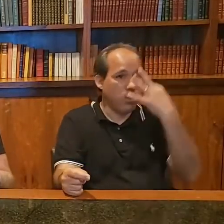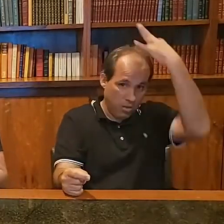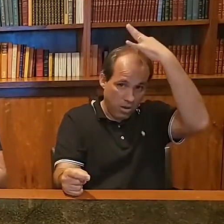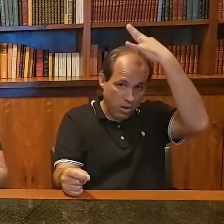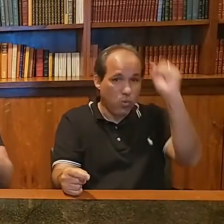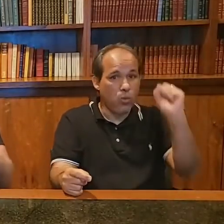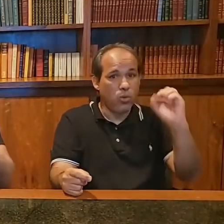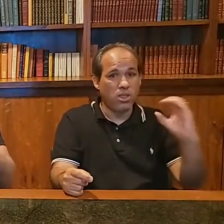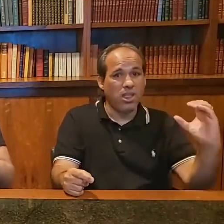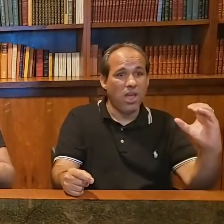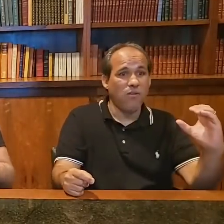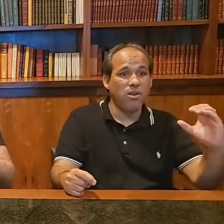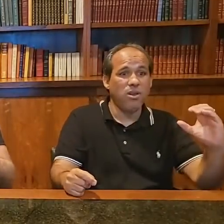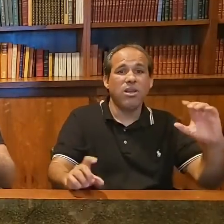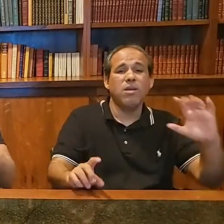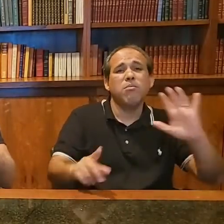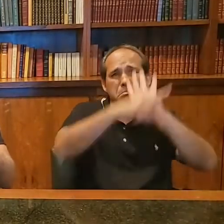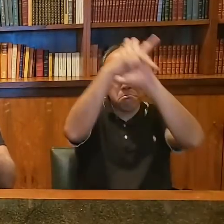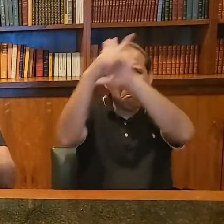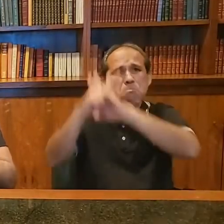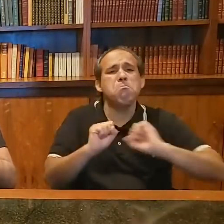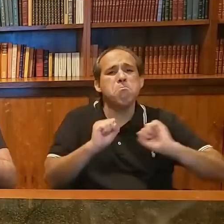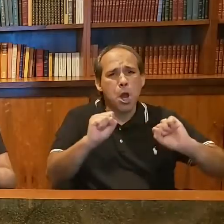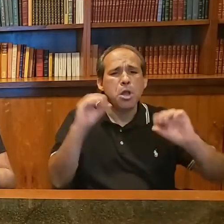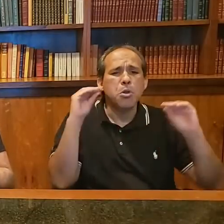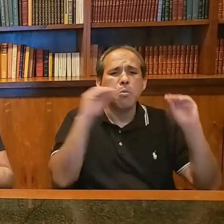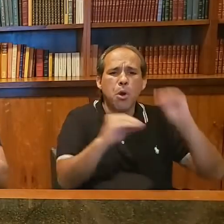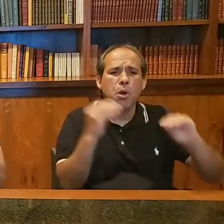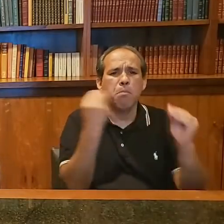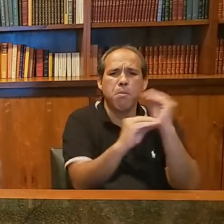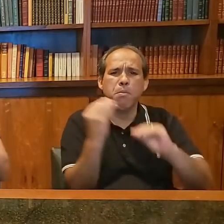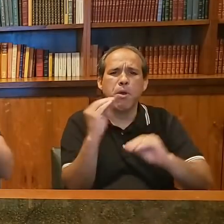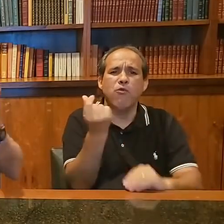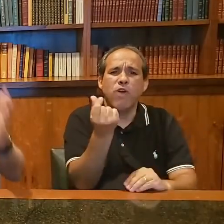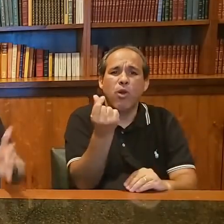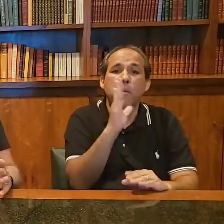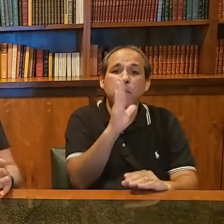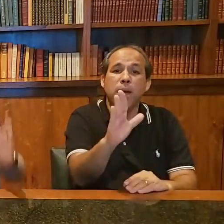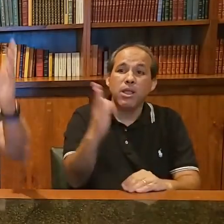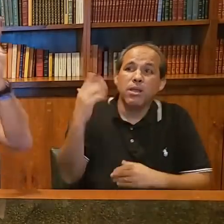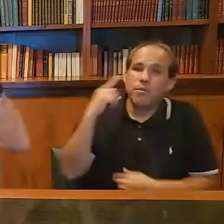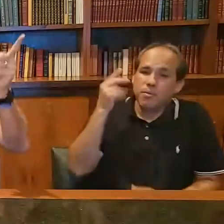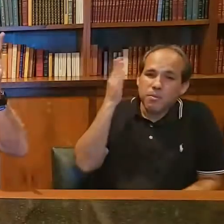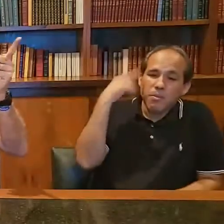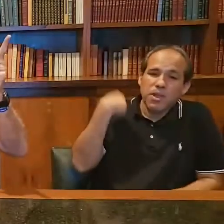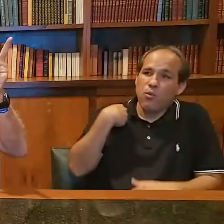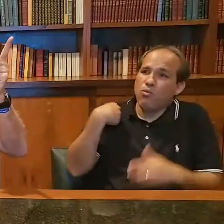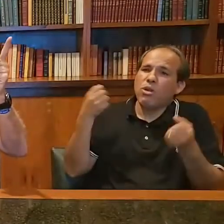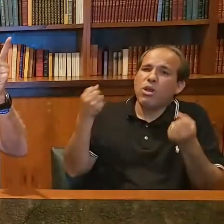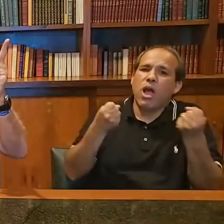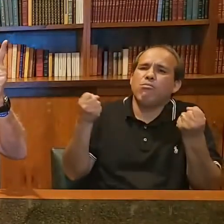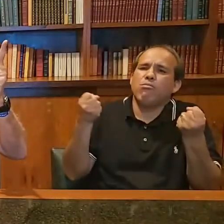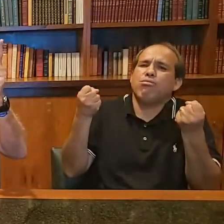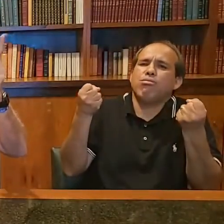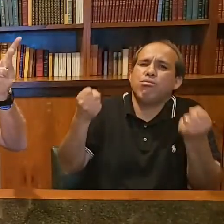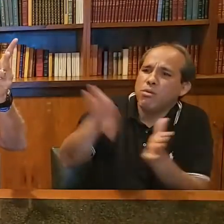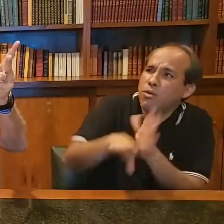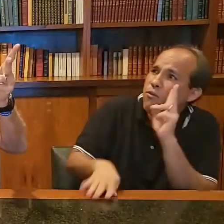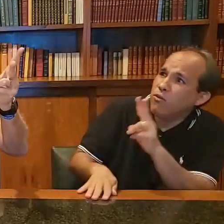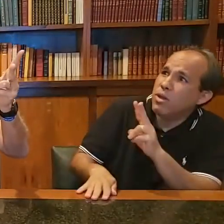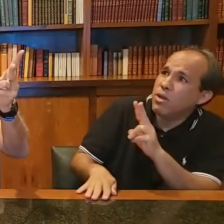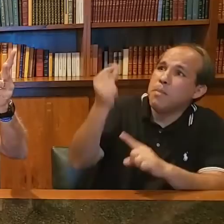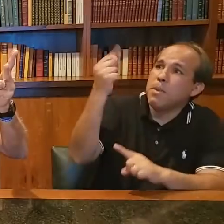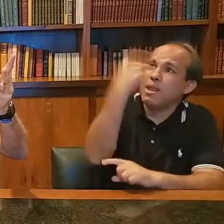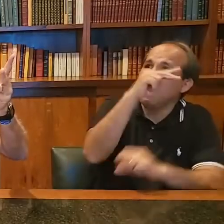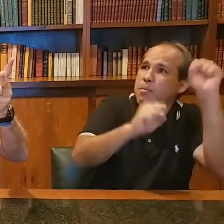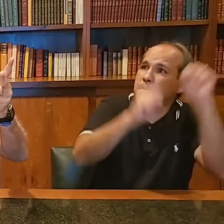centavos. Cada um bote o valor que bem entender. Mas você tem que chegar no posto e ver lá. Preço da refinaria,